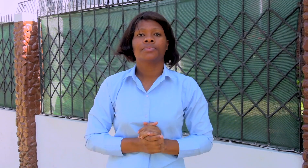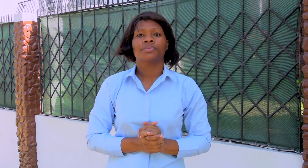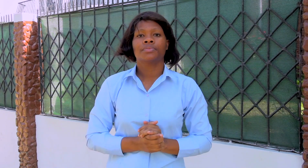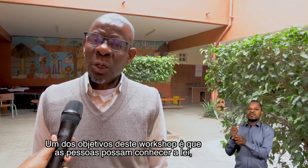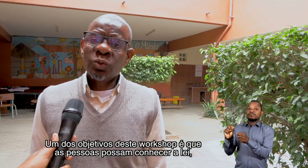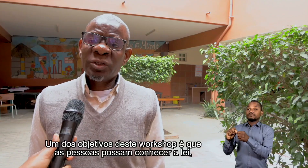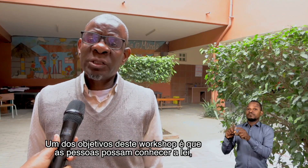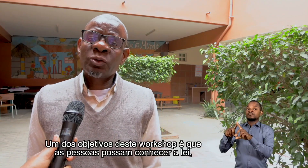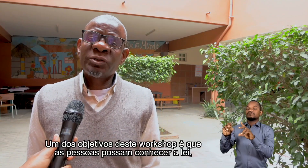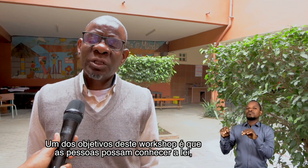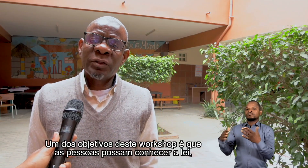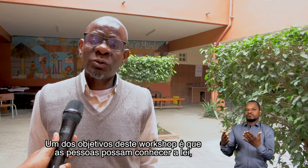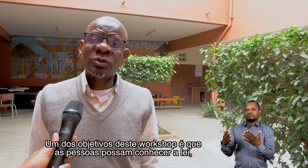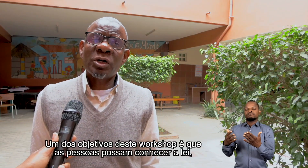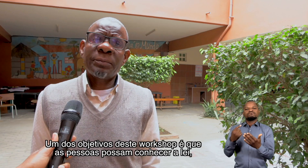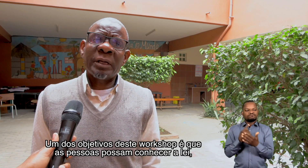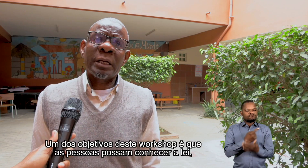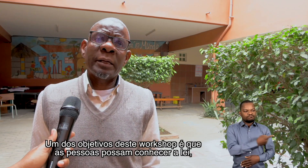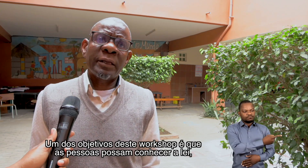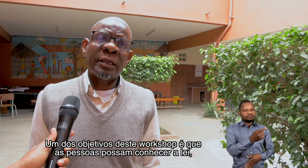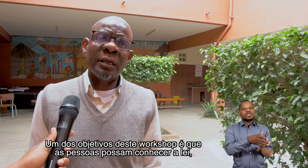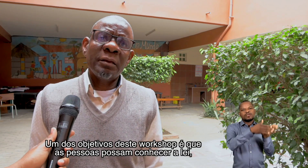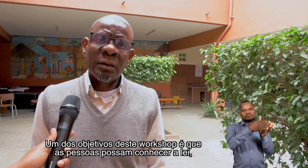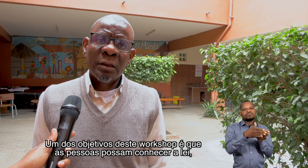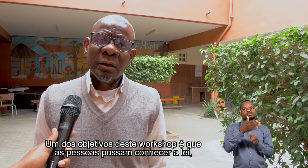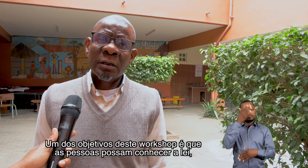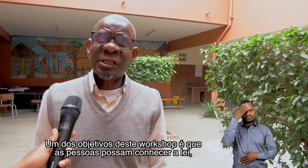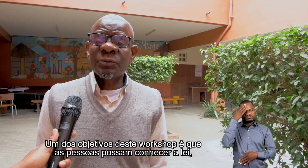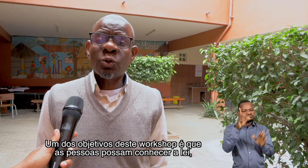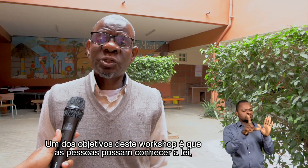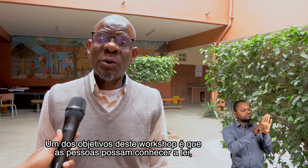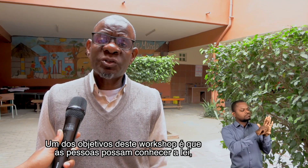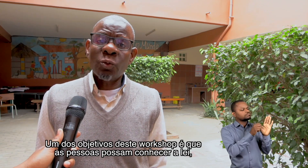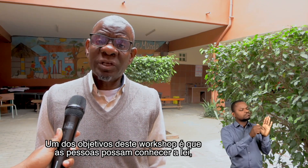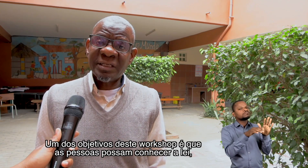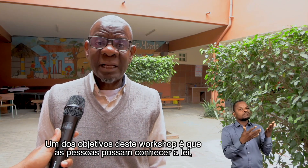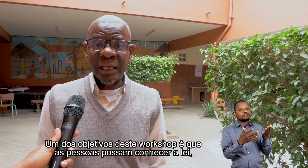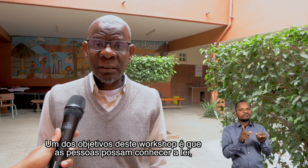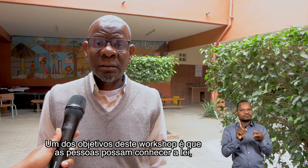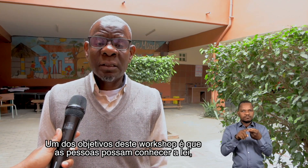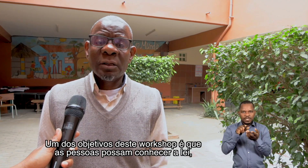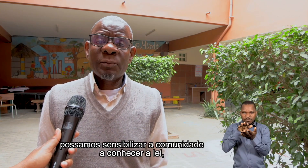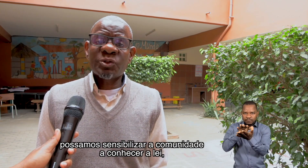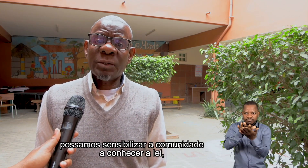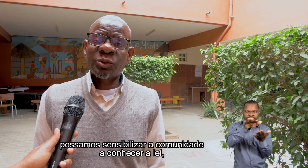Um dos grandes objetivos deste workshop é que as pessoas possam conhecer a lei, possamos